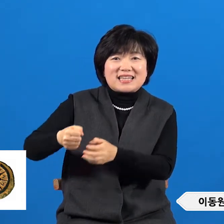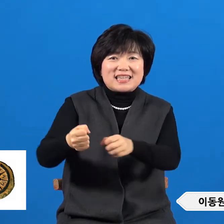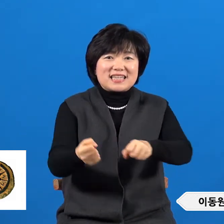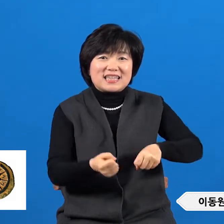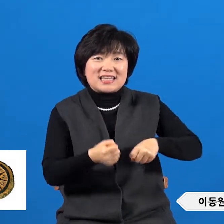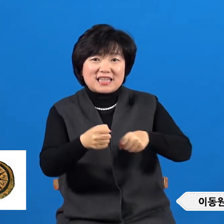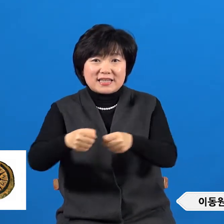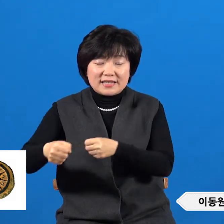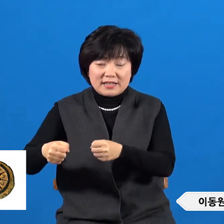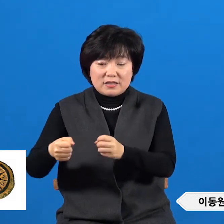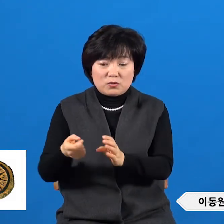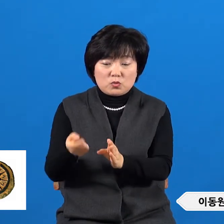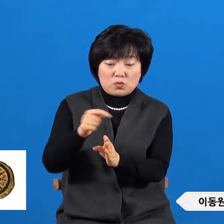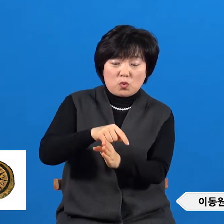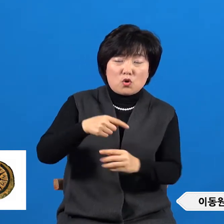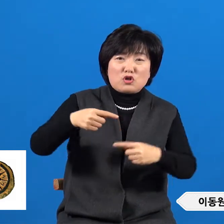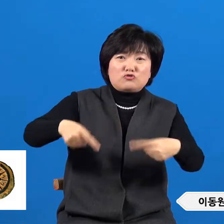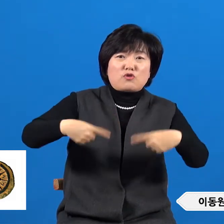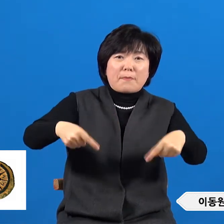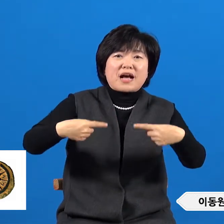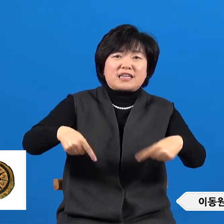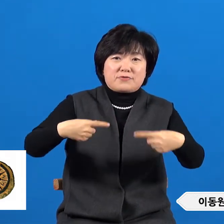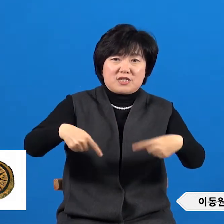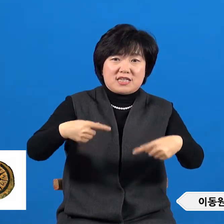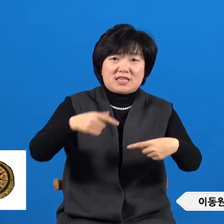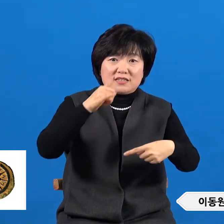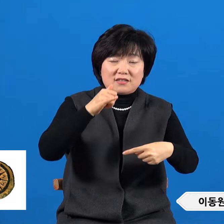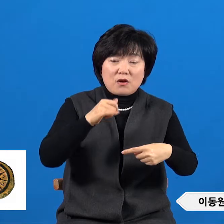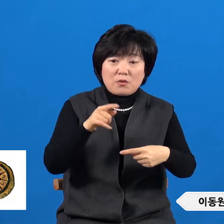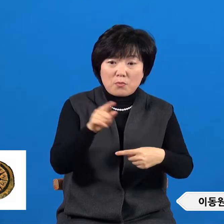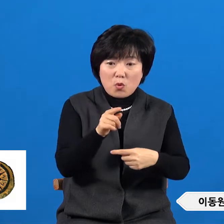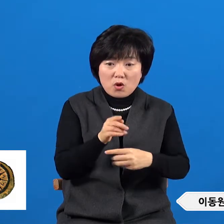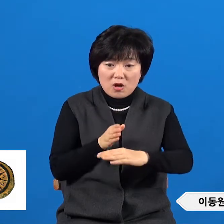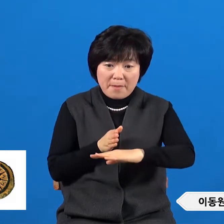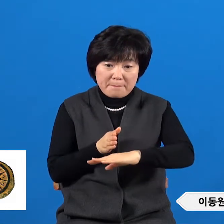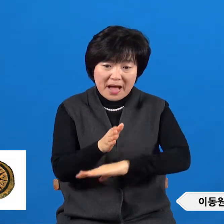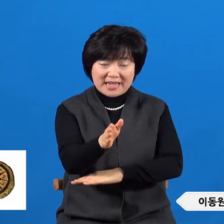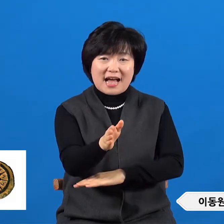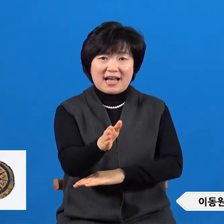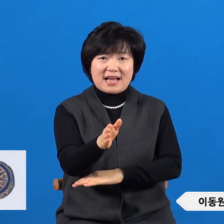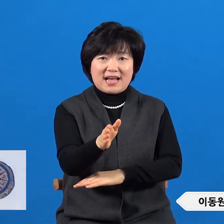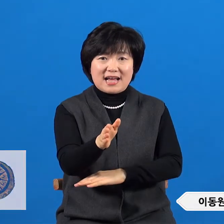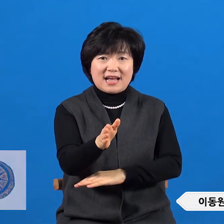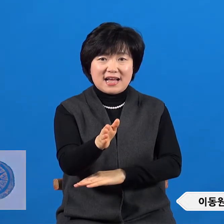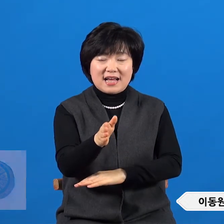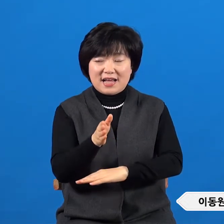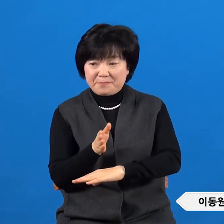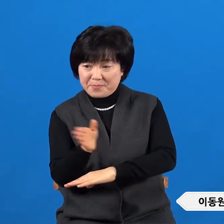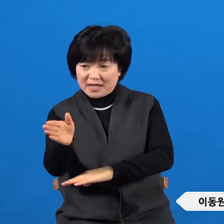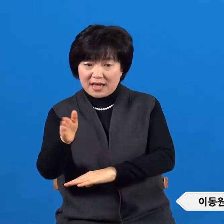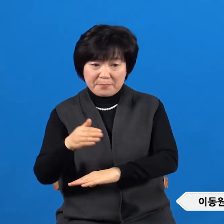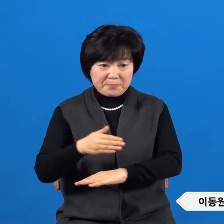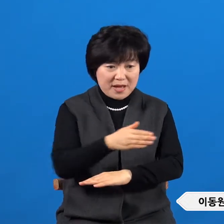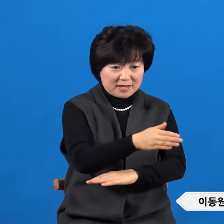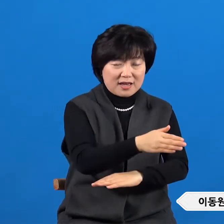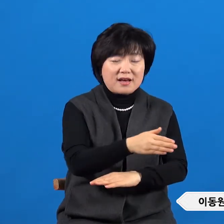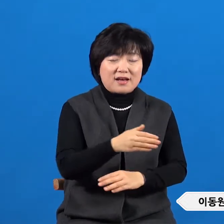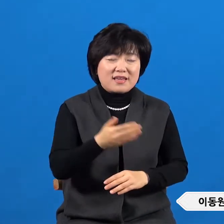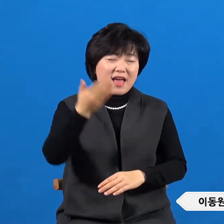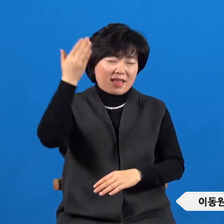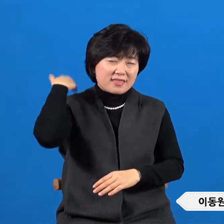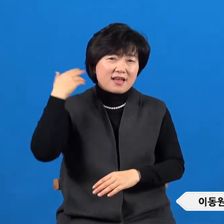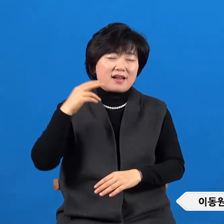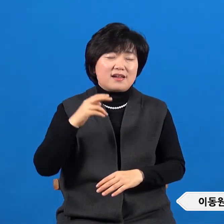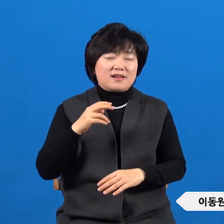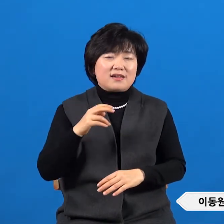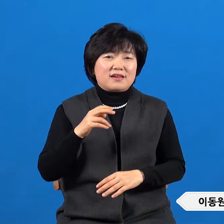키. 또 하나는 수레바퀴 같은 거. 이것은 둘 다 방향을 보여주고 있는 것입니다. 이것은 과거 마카비